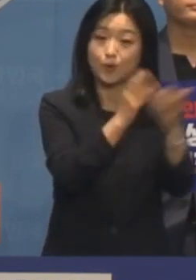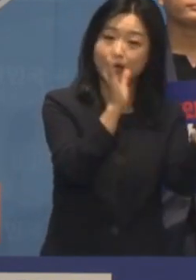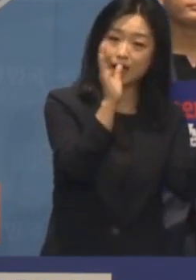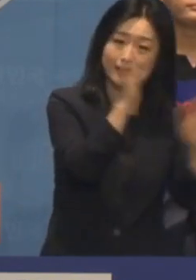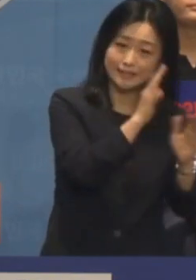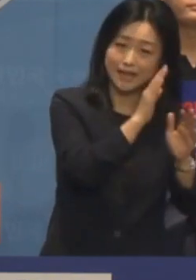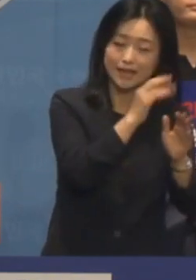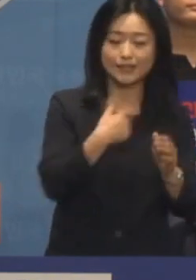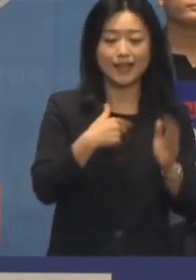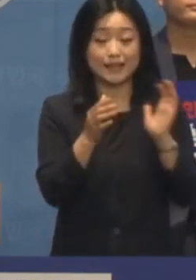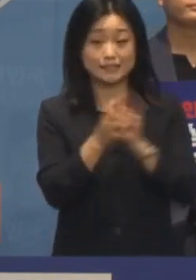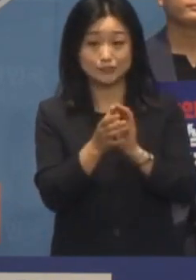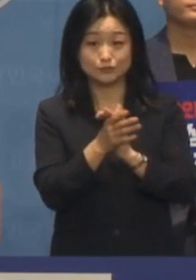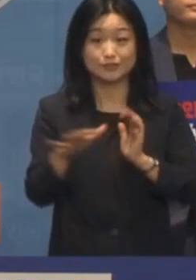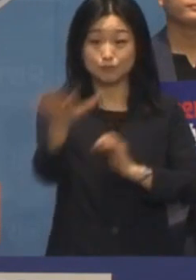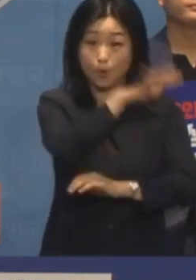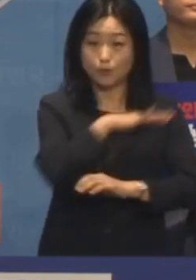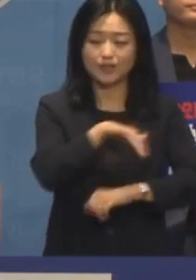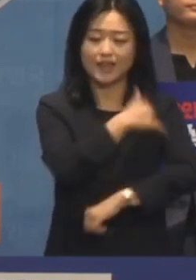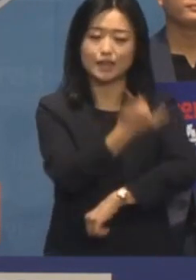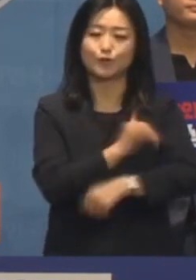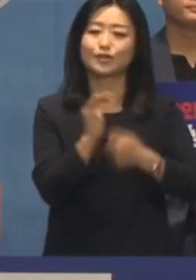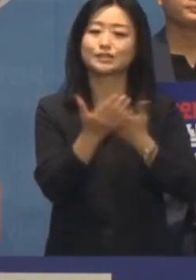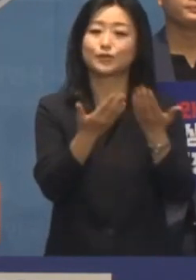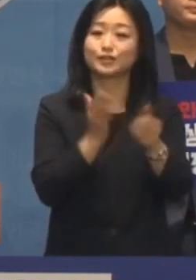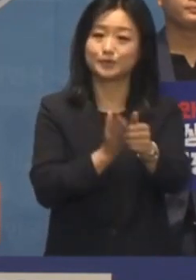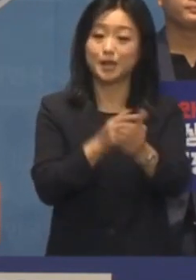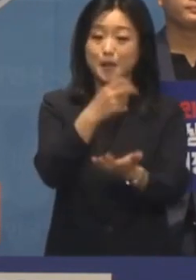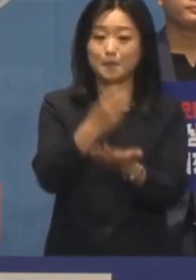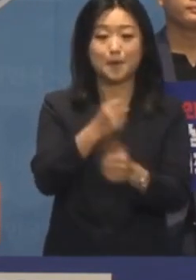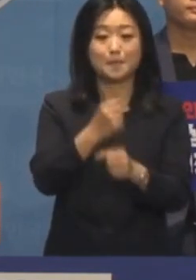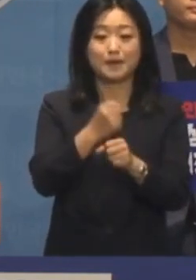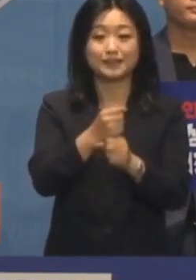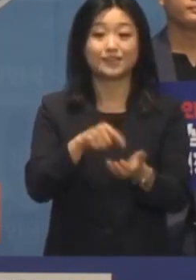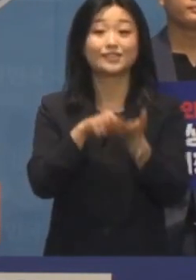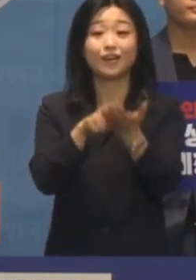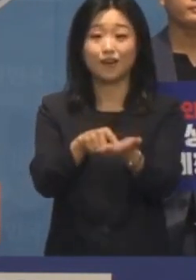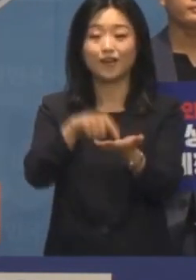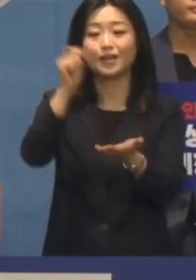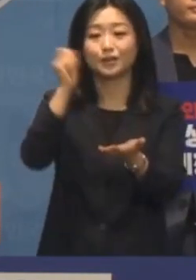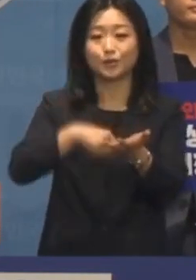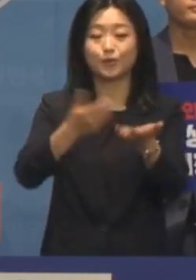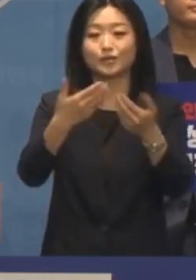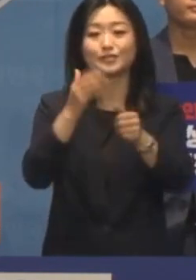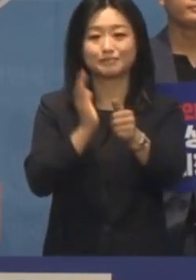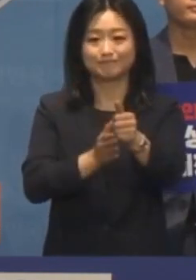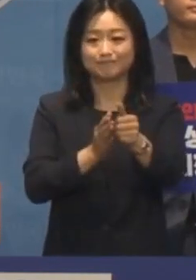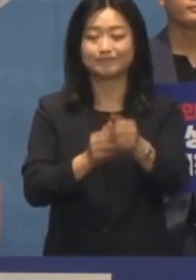선생님, 친구들의 인권을 지켜주십시오. 법이 발의되었으니 조속히 통과시켜 지키시길 바랍니다.